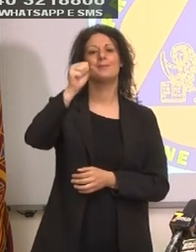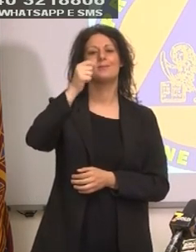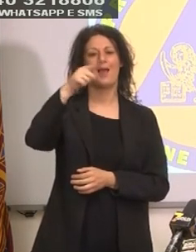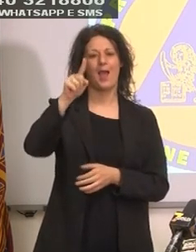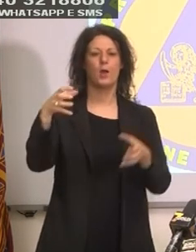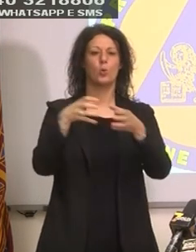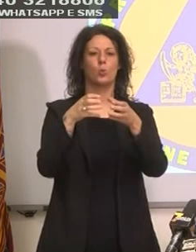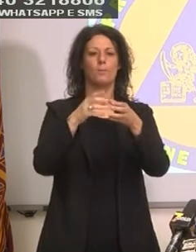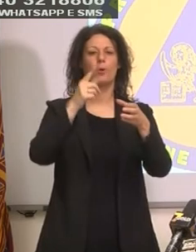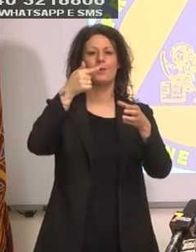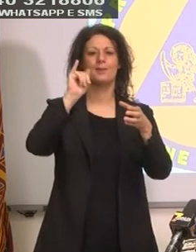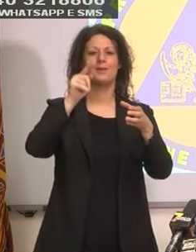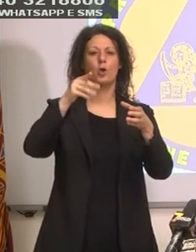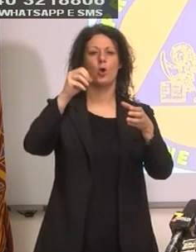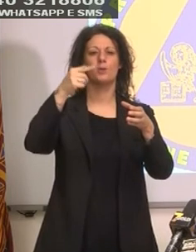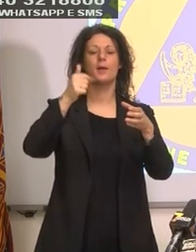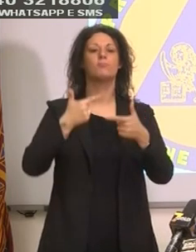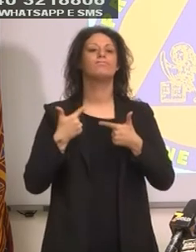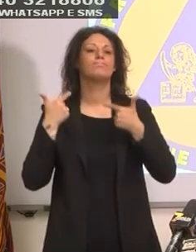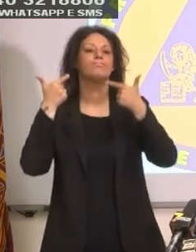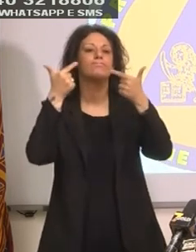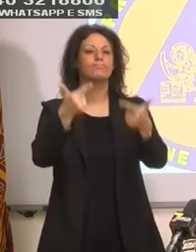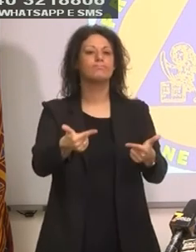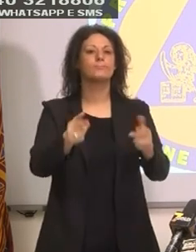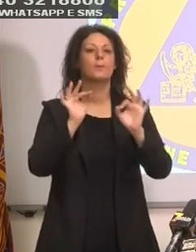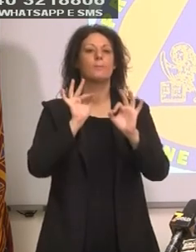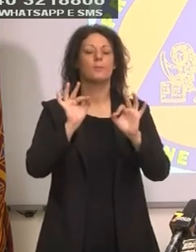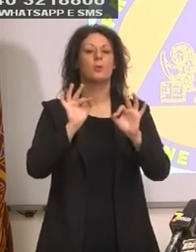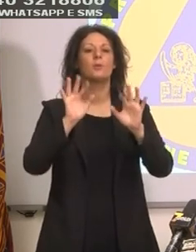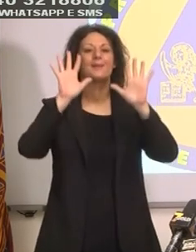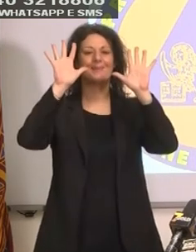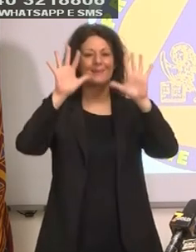gruppo Tigotà, donano per le scuole, pensate,